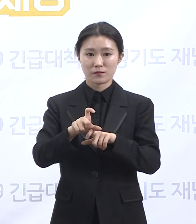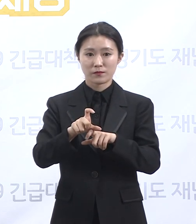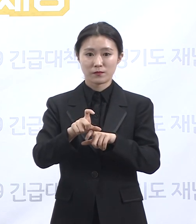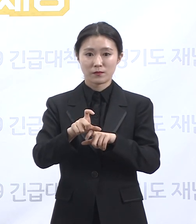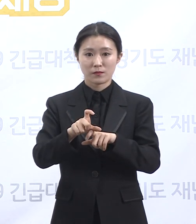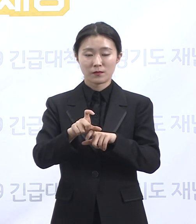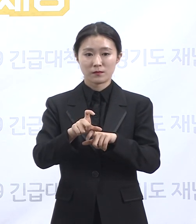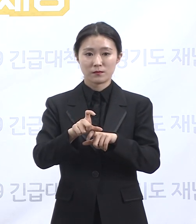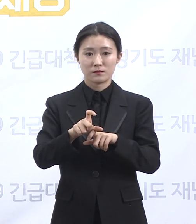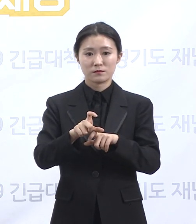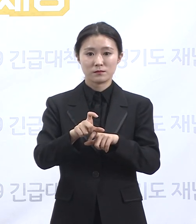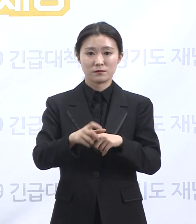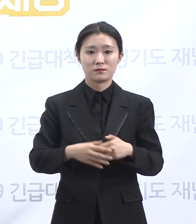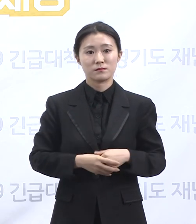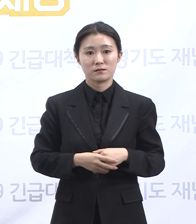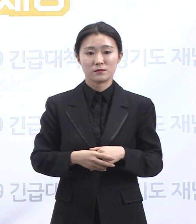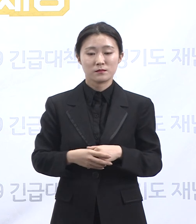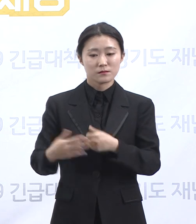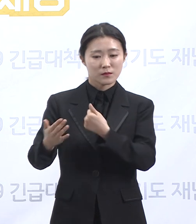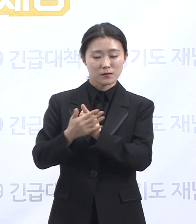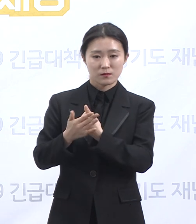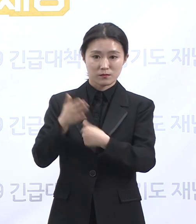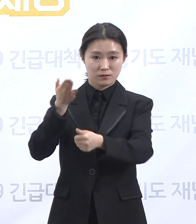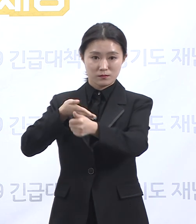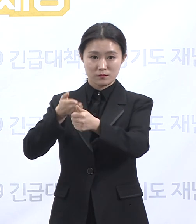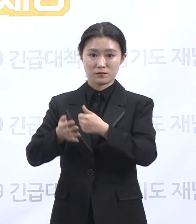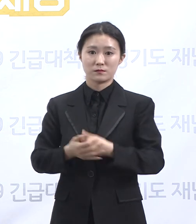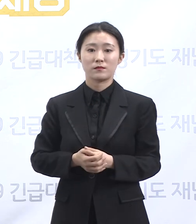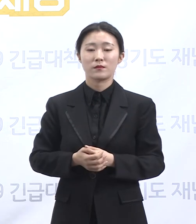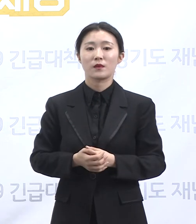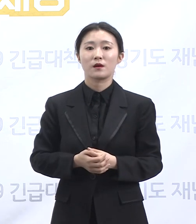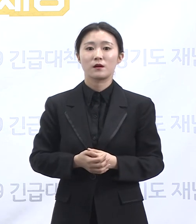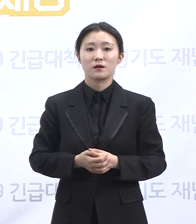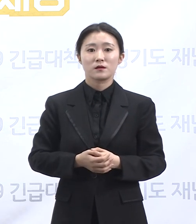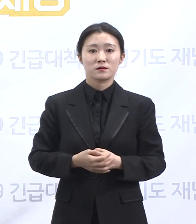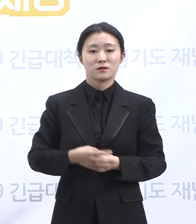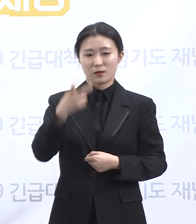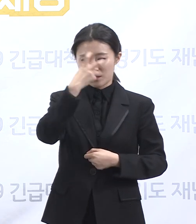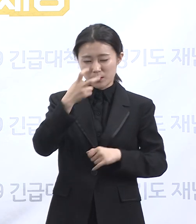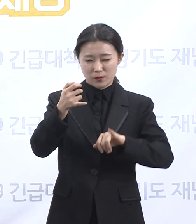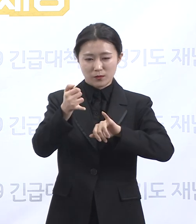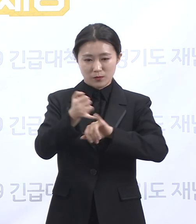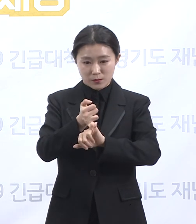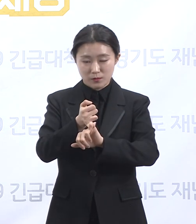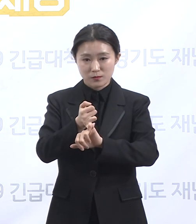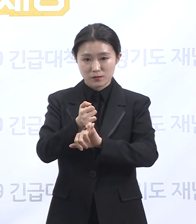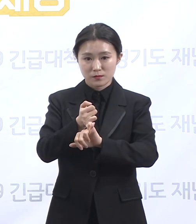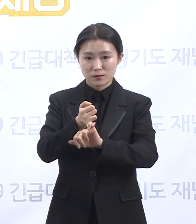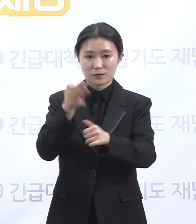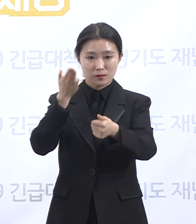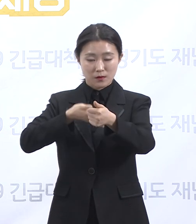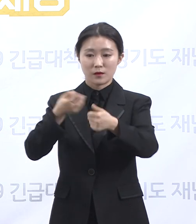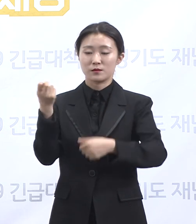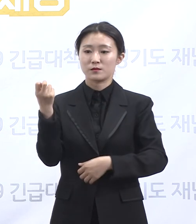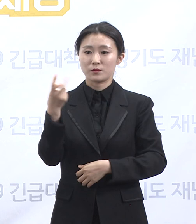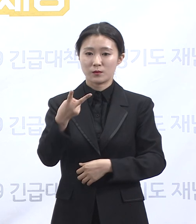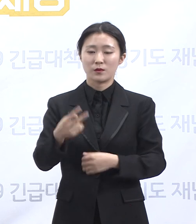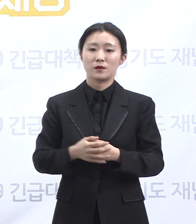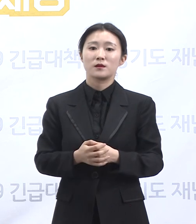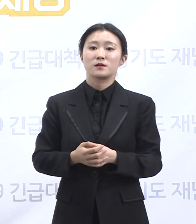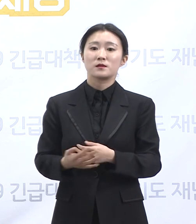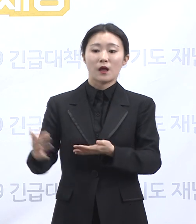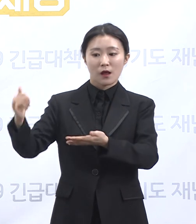바라며, 자가격리 대상자분들은 반드시 바로 집으로 귀가하여 자가격리 수칙을 준수하여 주시기 바랍니다. 입국